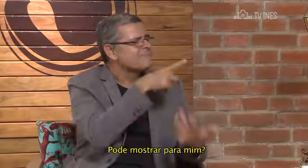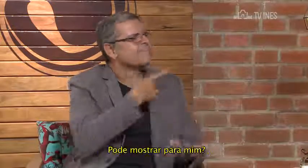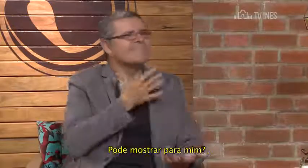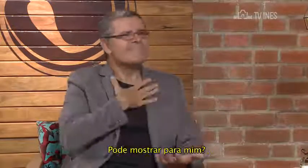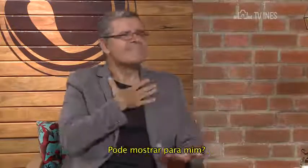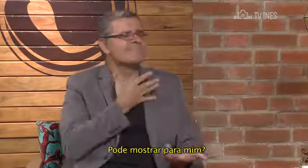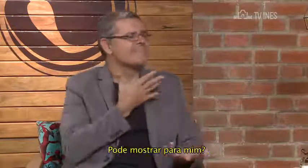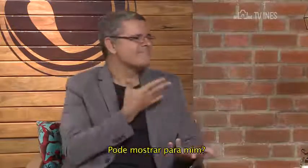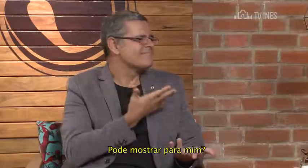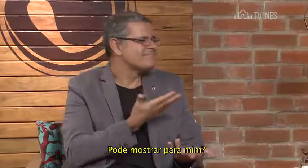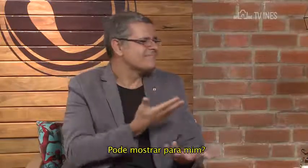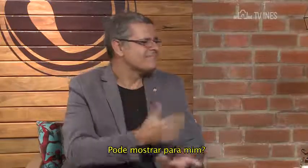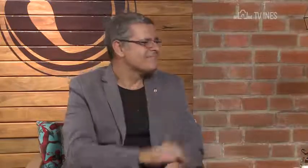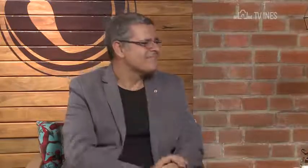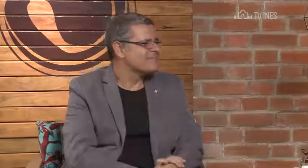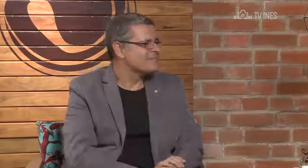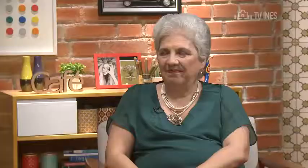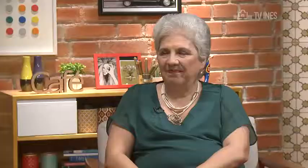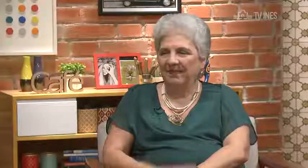Pode mostrar Para mim